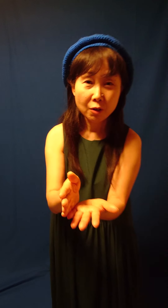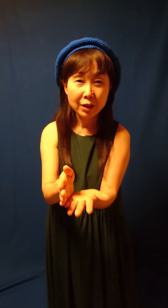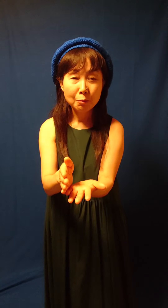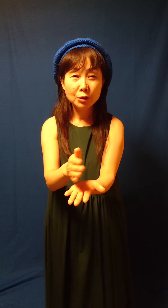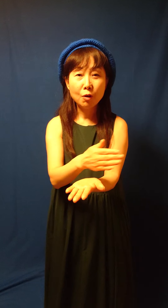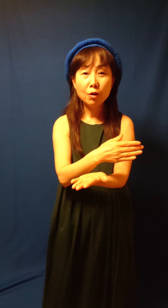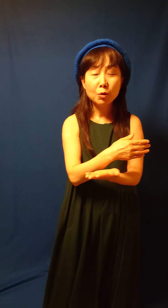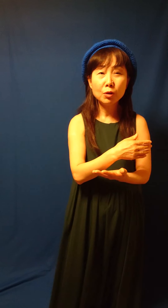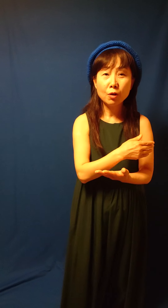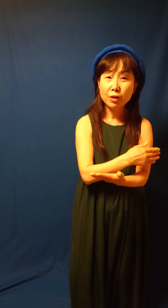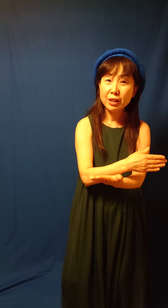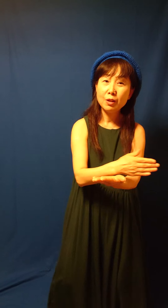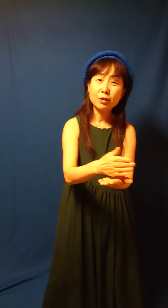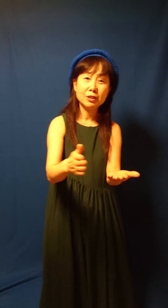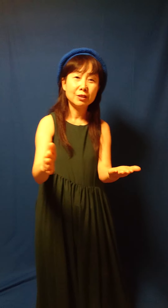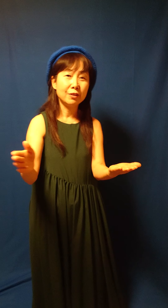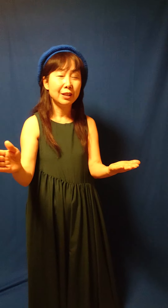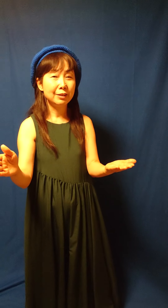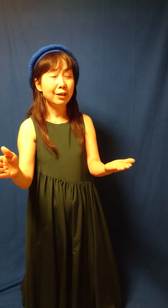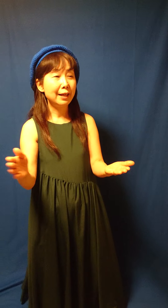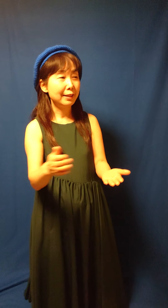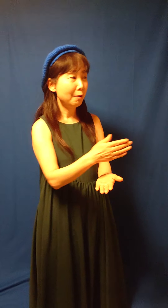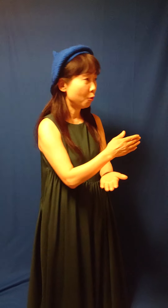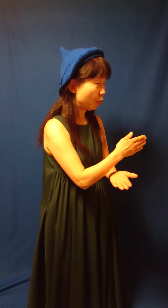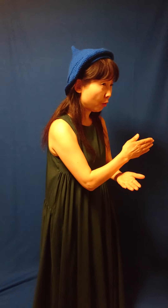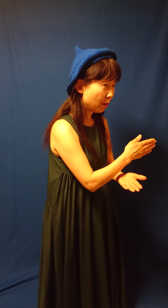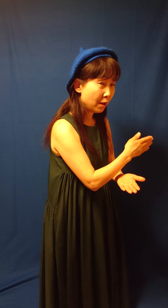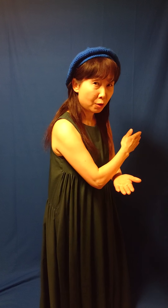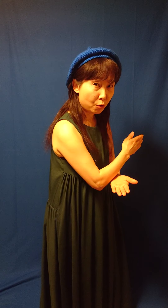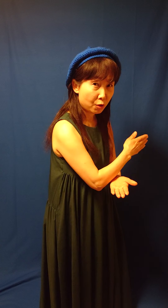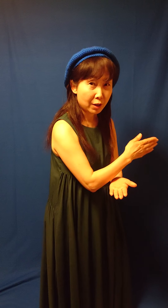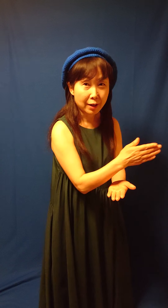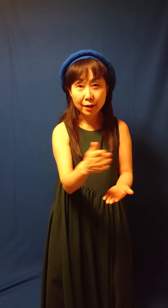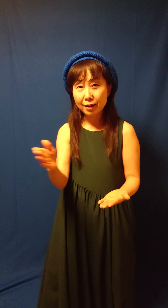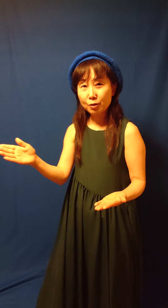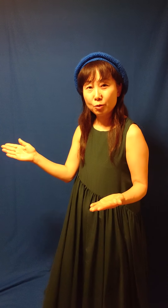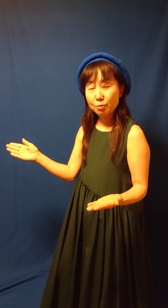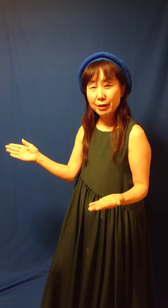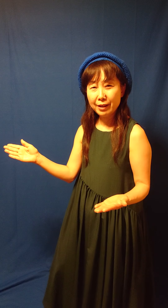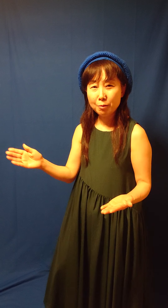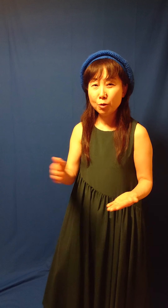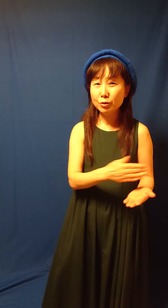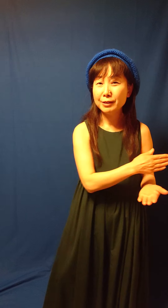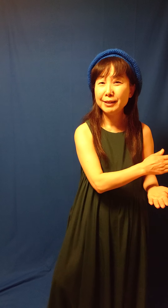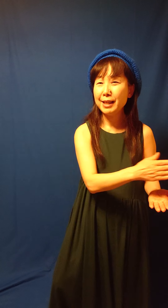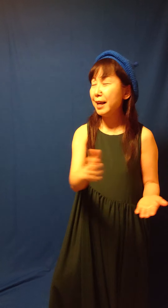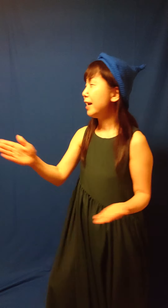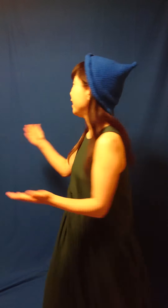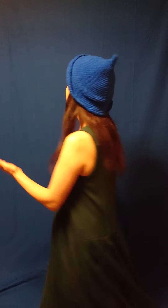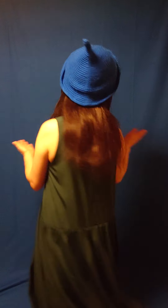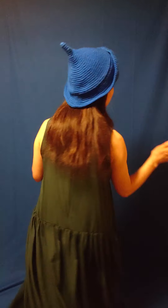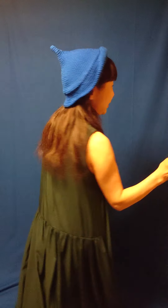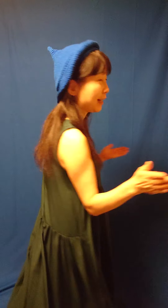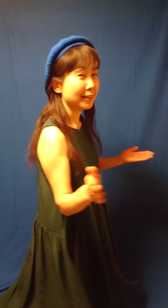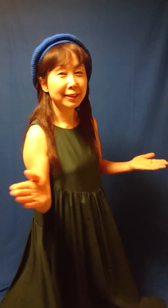これをもっと広くと捉えて、もうこっからここまで、もう全部って感じな